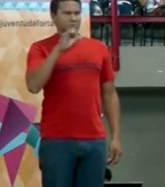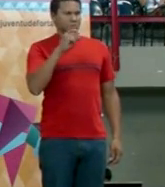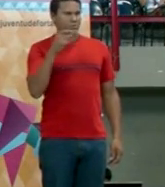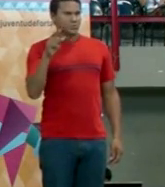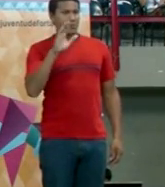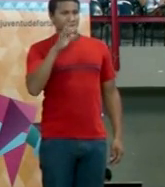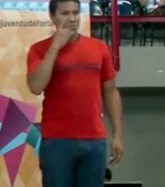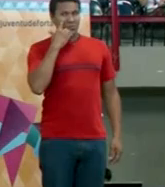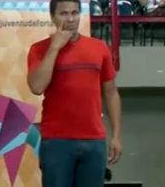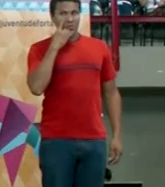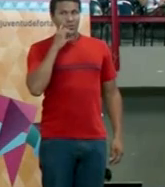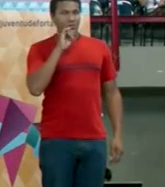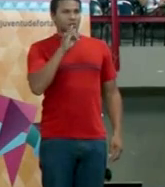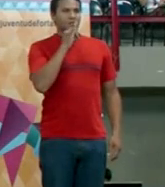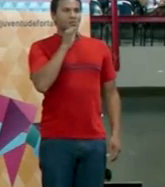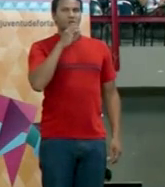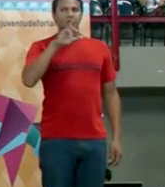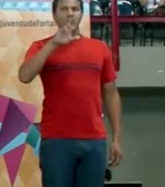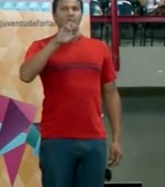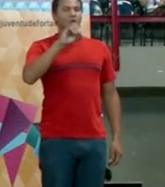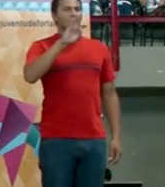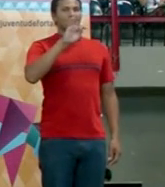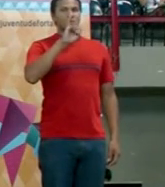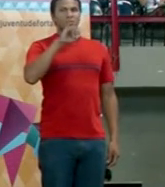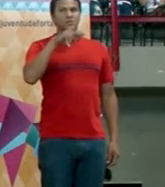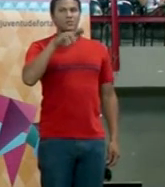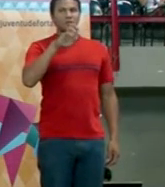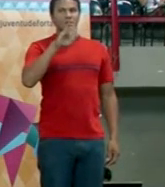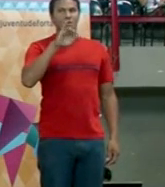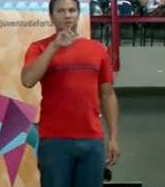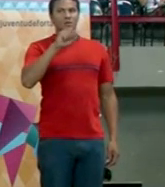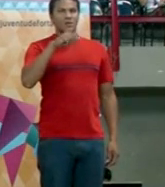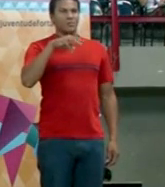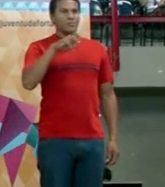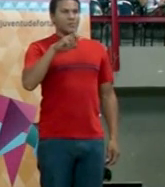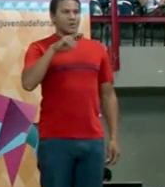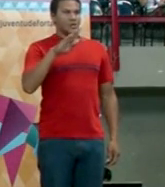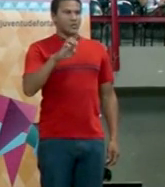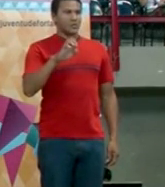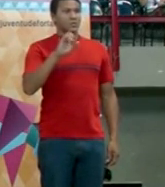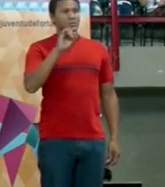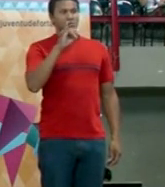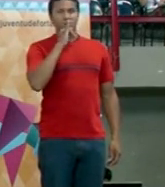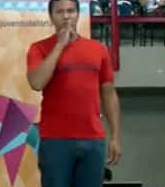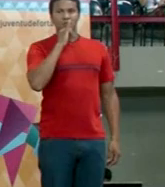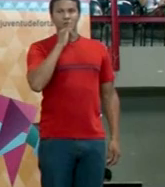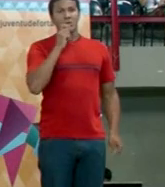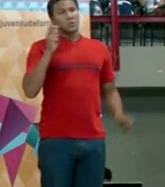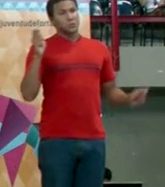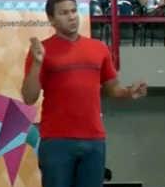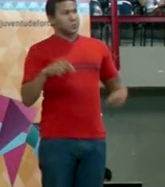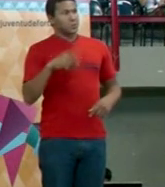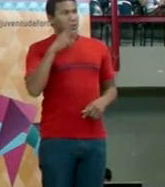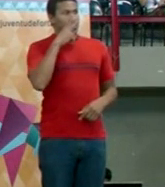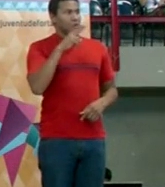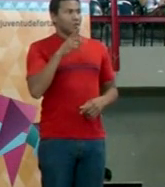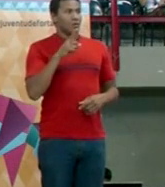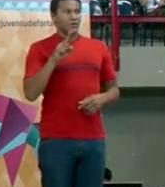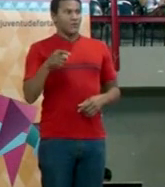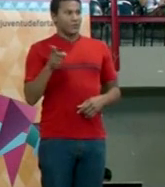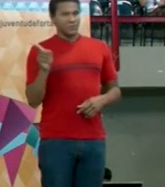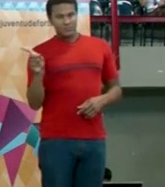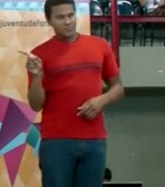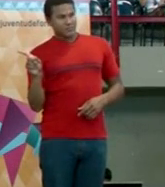naquele caso do rotineiramente, se eu quisesse ter trocado a vírgula pelo travessão, poderia. Aspas poderiam